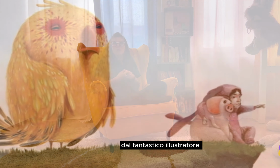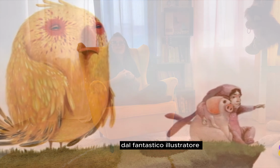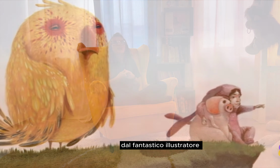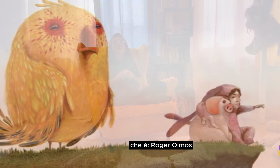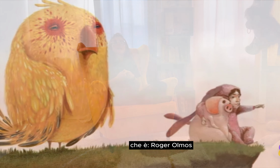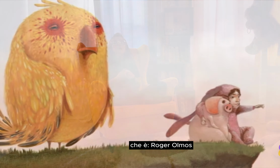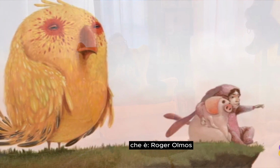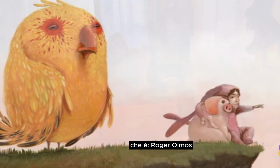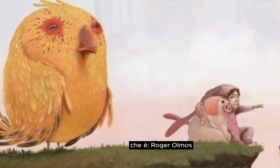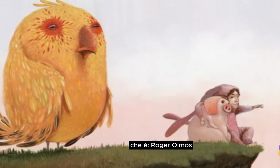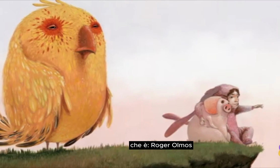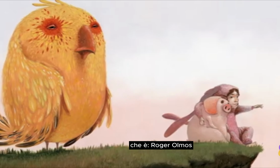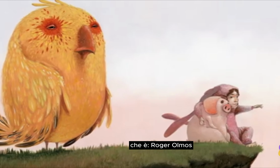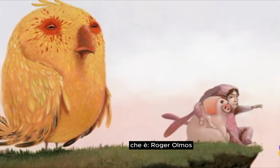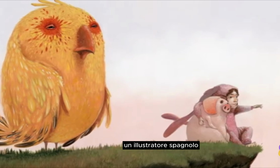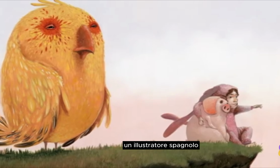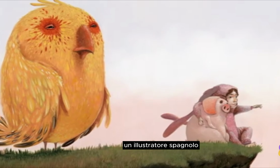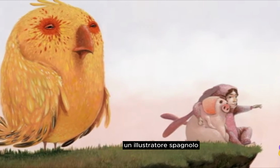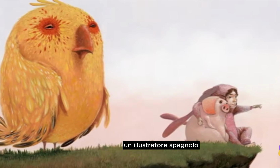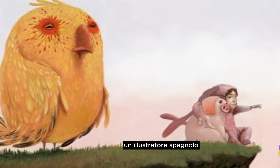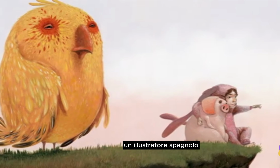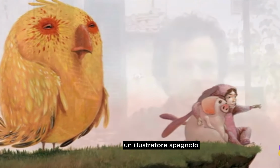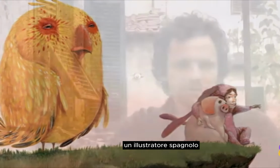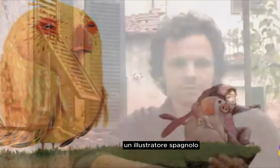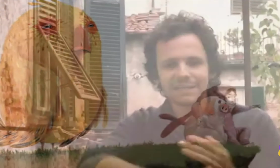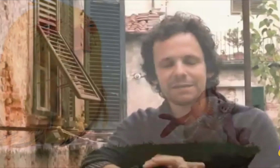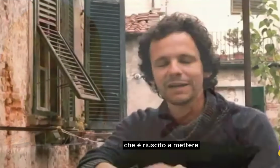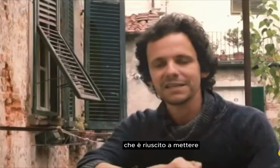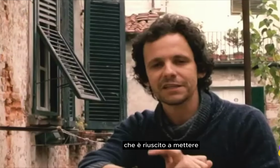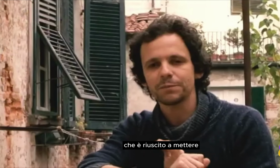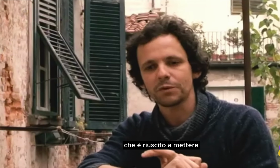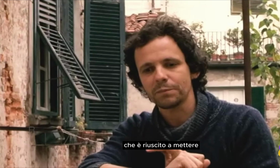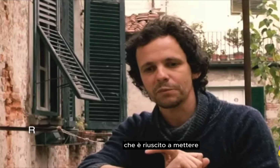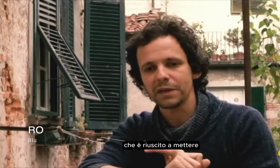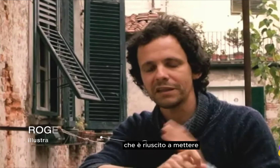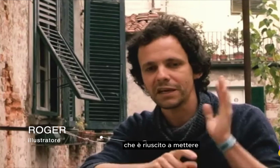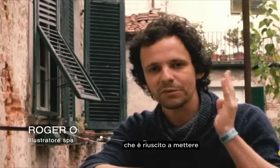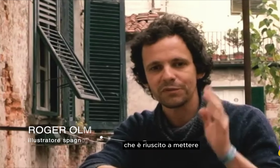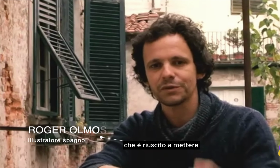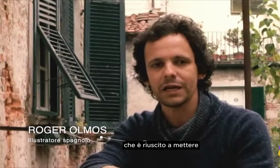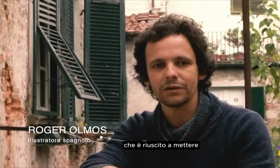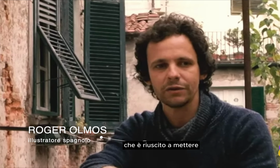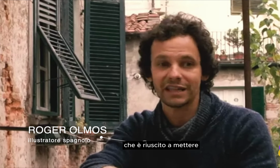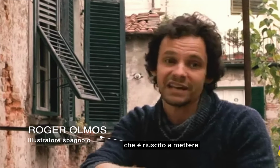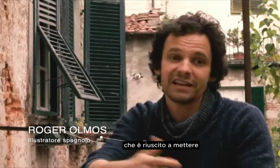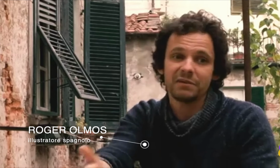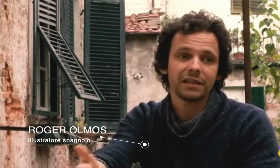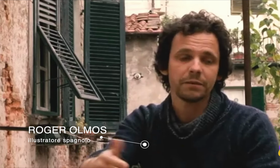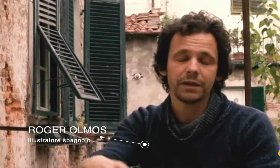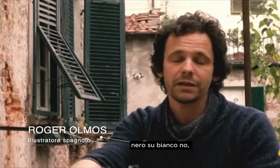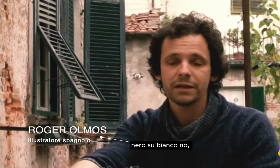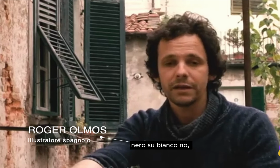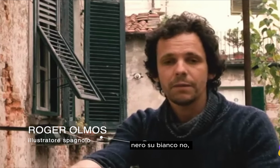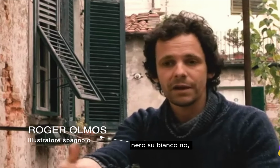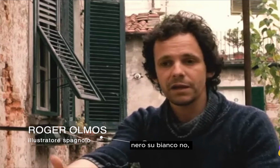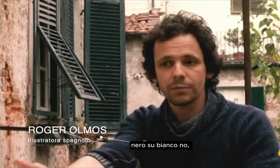che è Roger Olmos, un illustratore spagnolo che è riuscito a mettere nero su bianco, no,